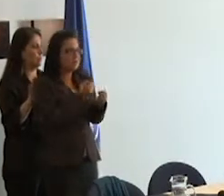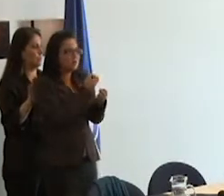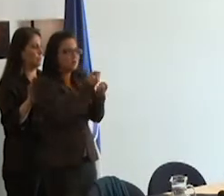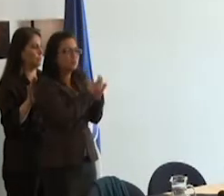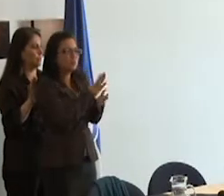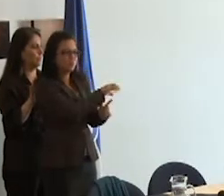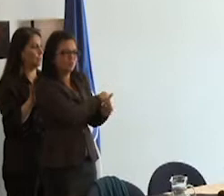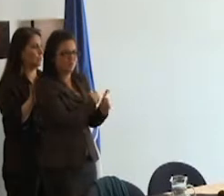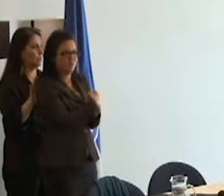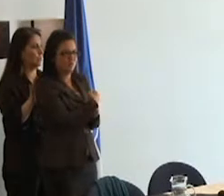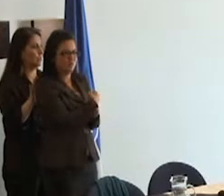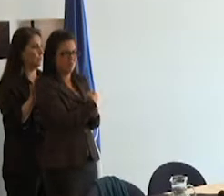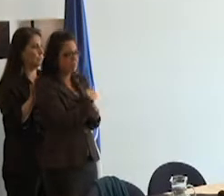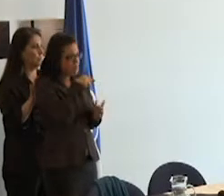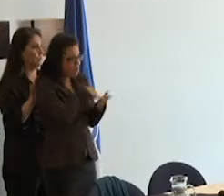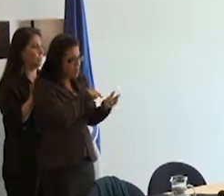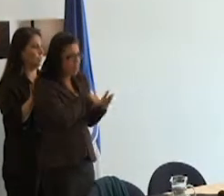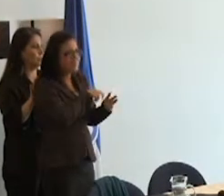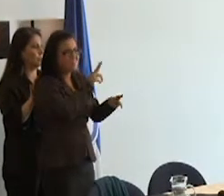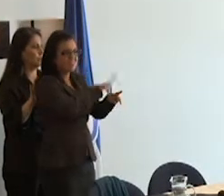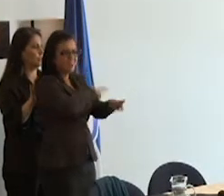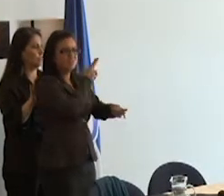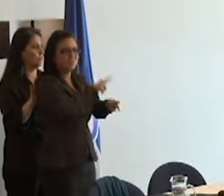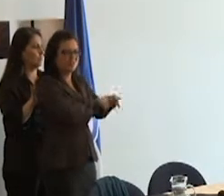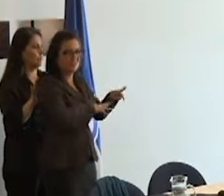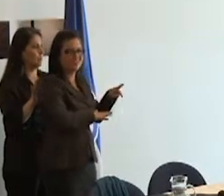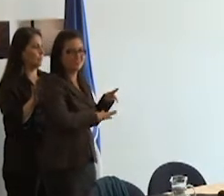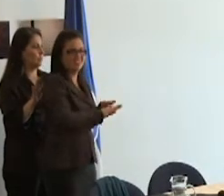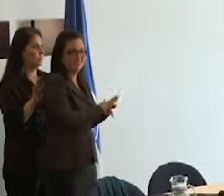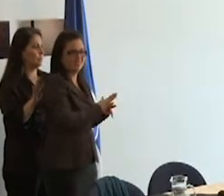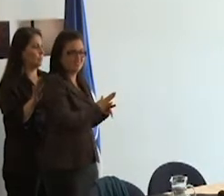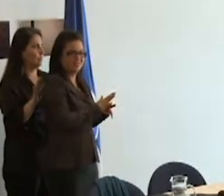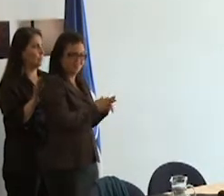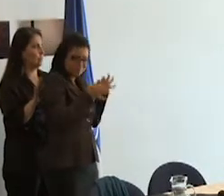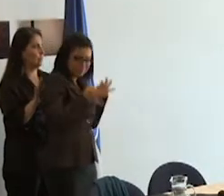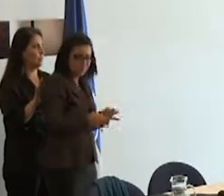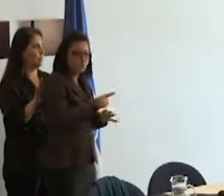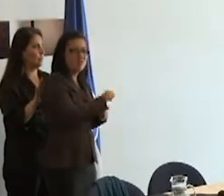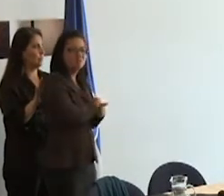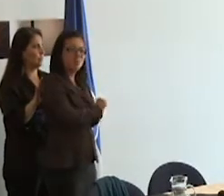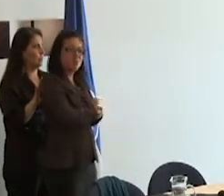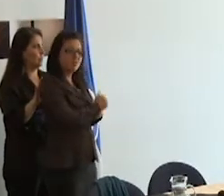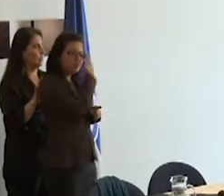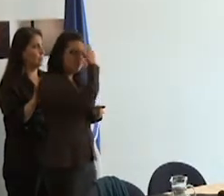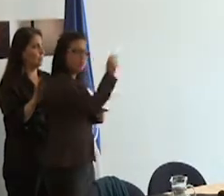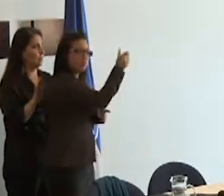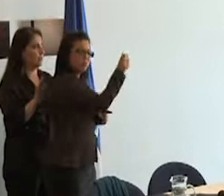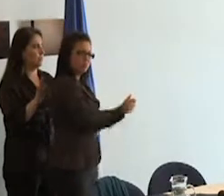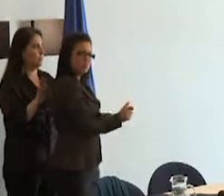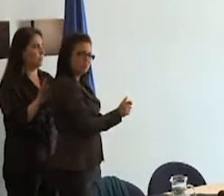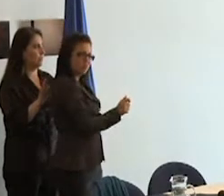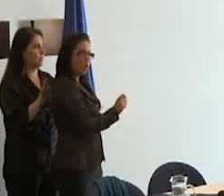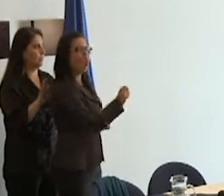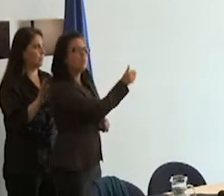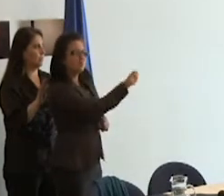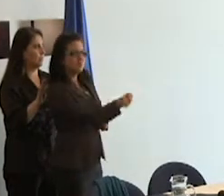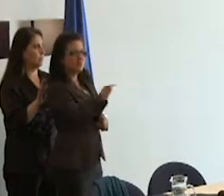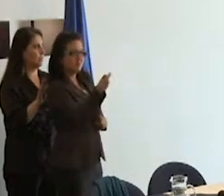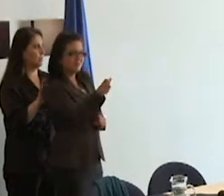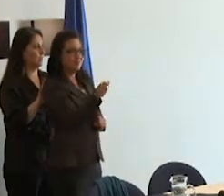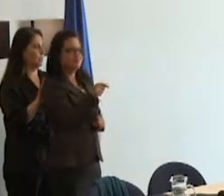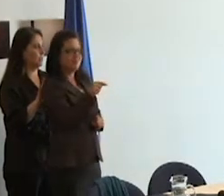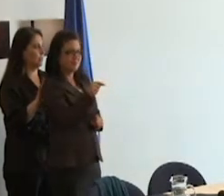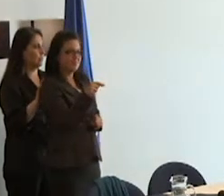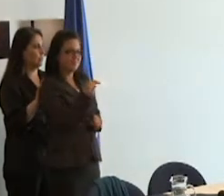y desde allí naturalizar y legitimar unas prácticas frente al otro y frente a los otros, tal como